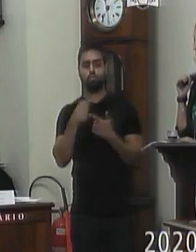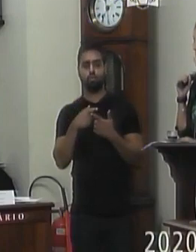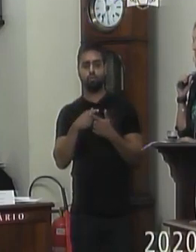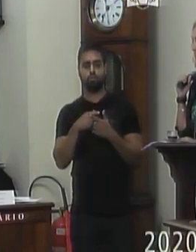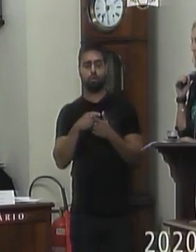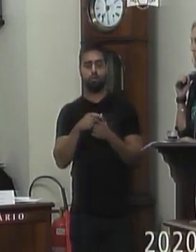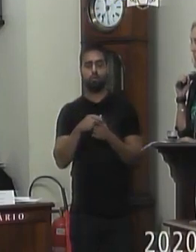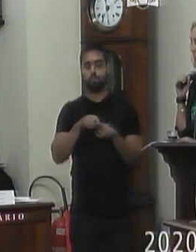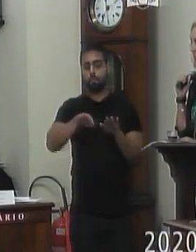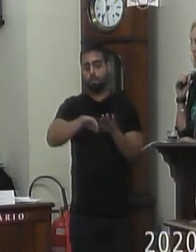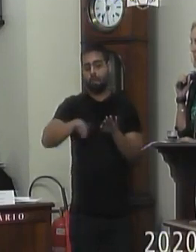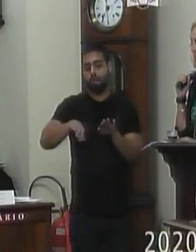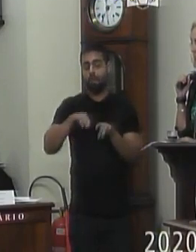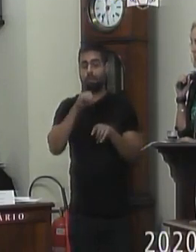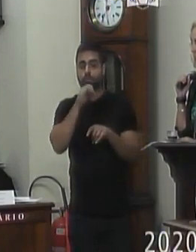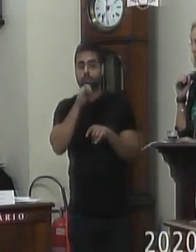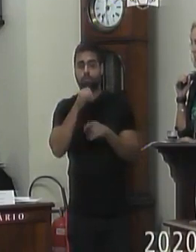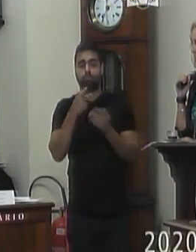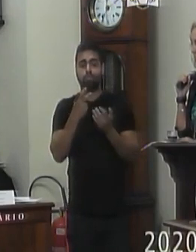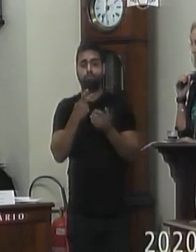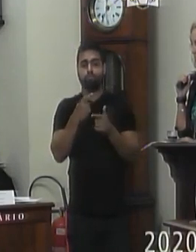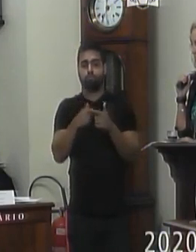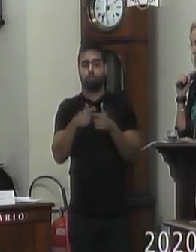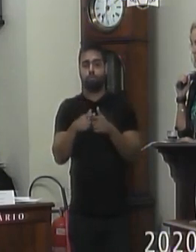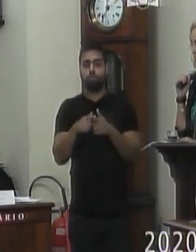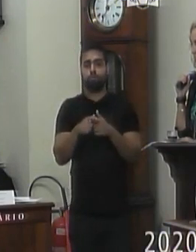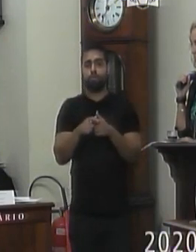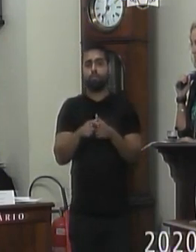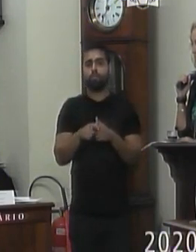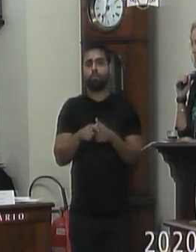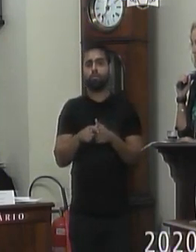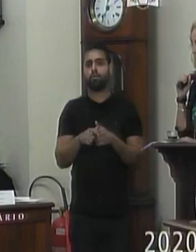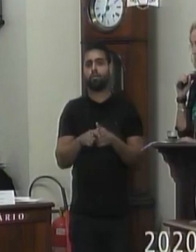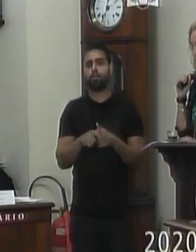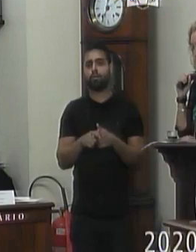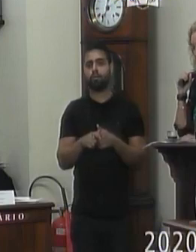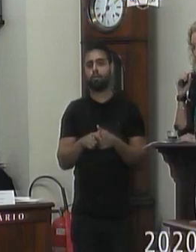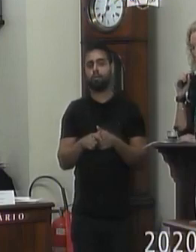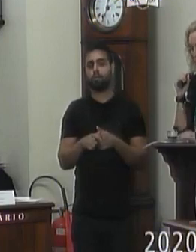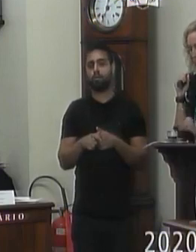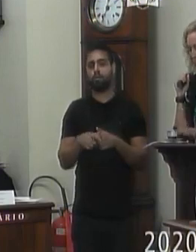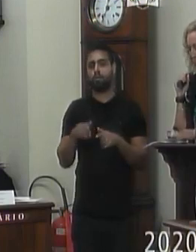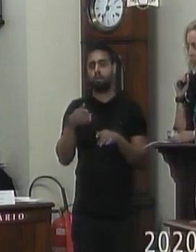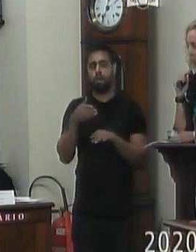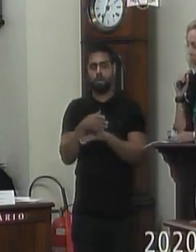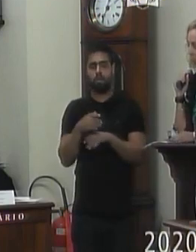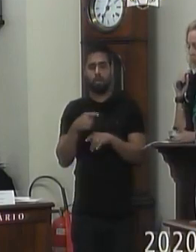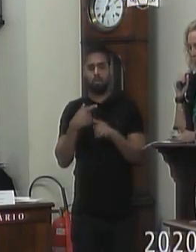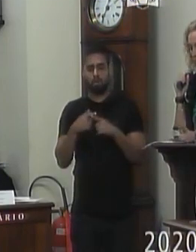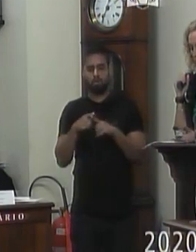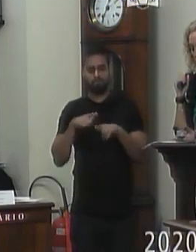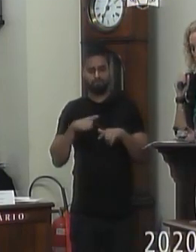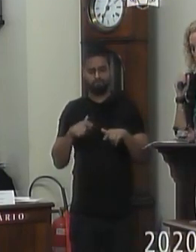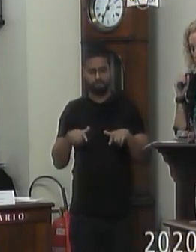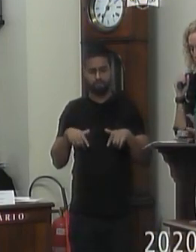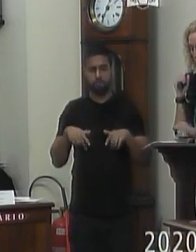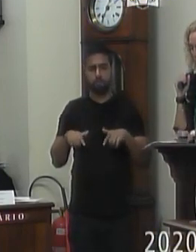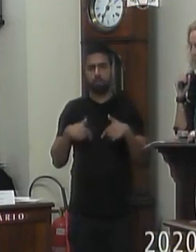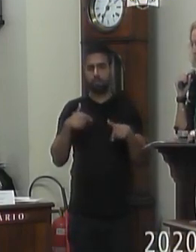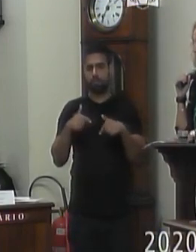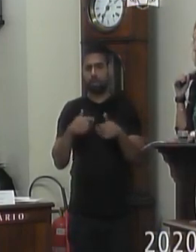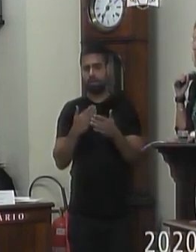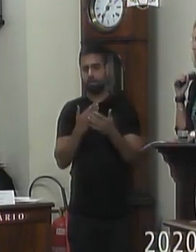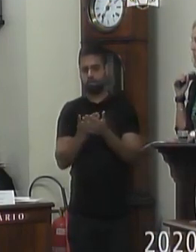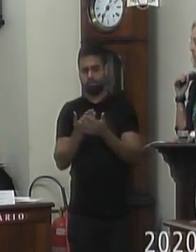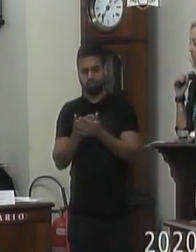por conta de uma questão fiscal. Eu, pleito, todos sabem aqui que eu entrei graças ao meu engajamento na área de envelhecimento,